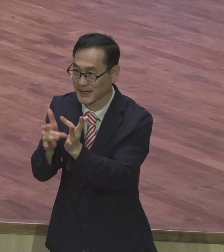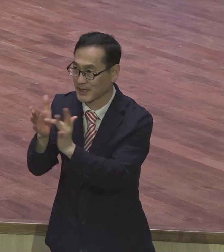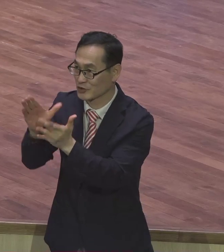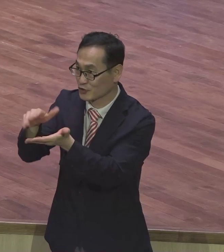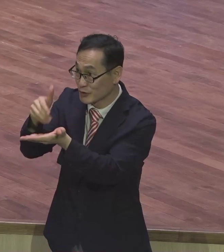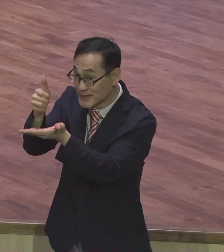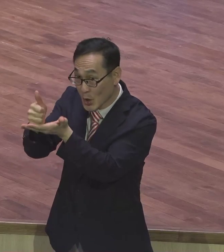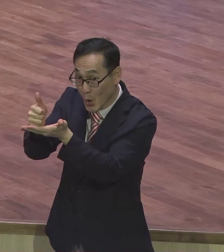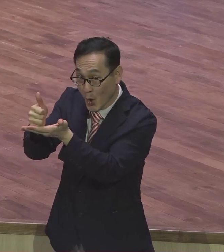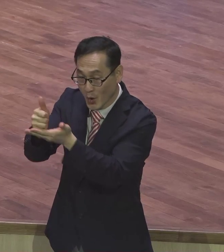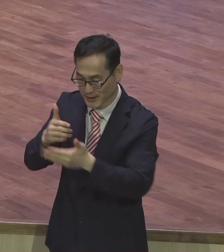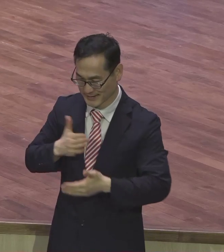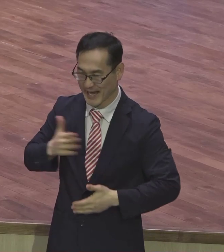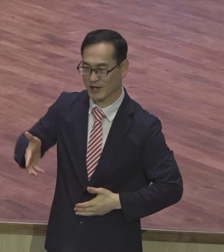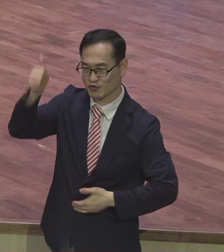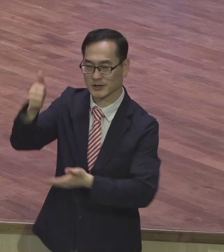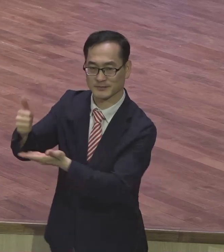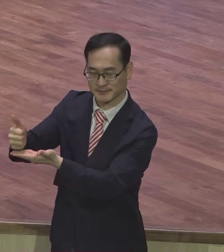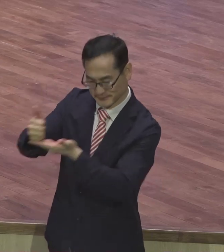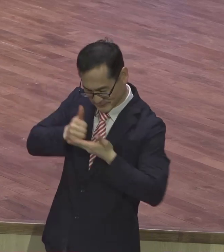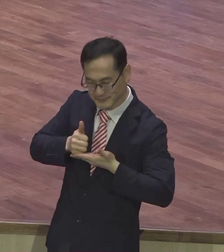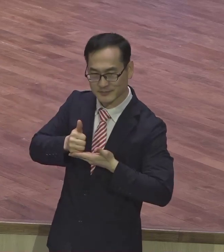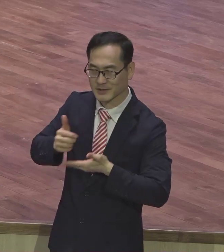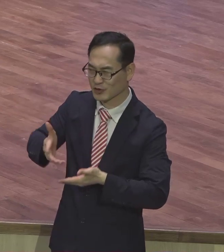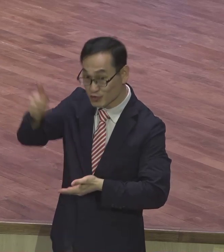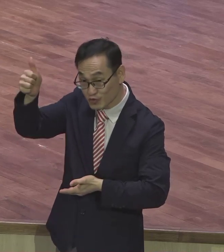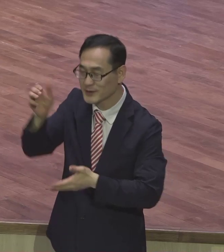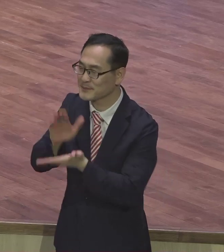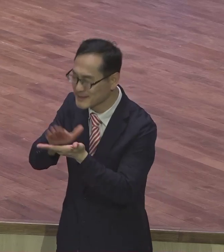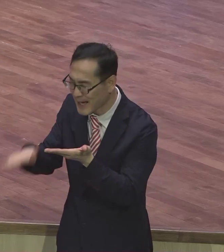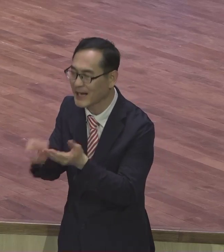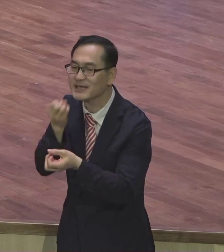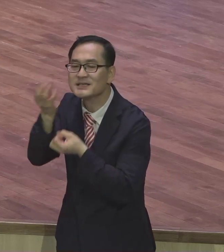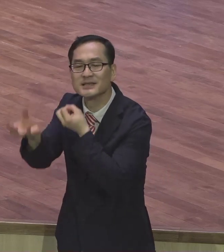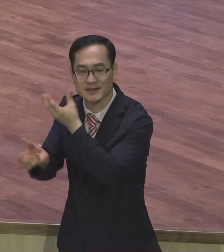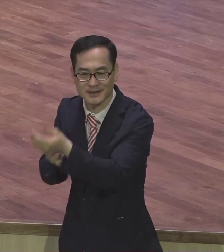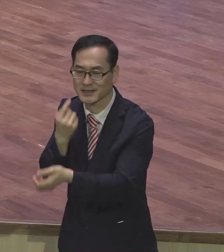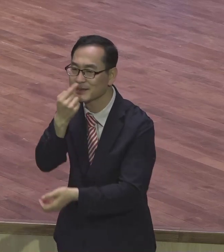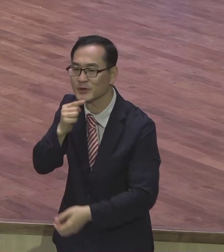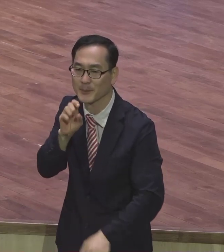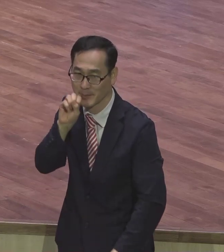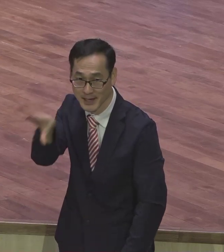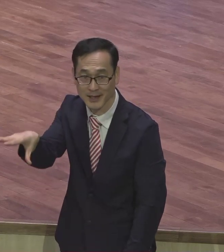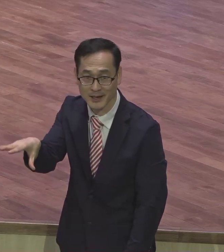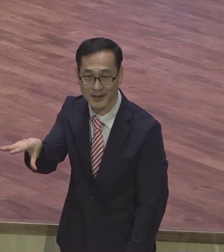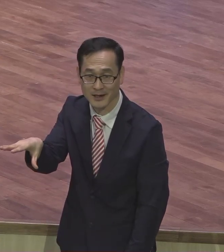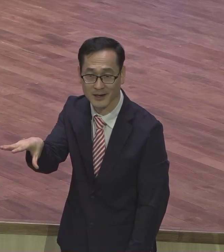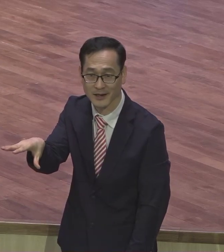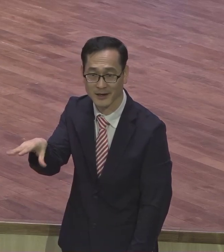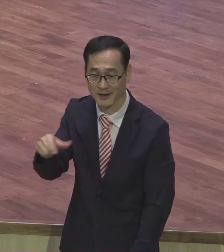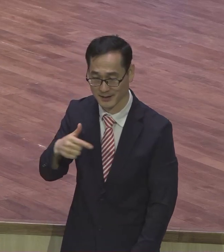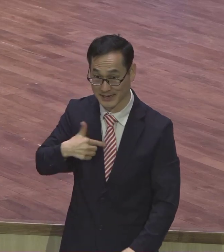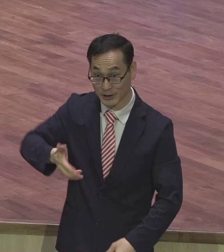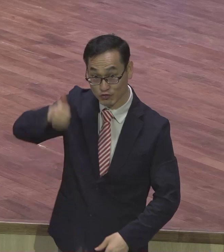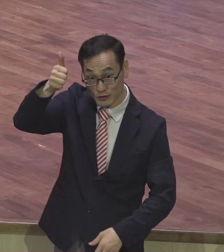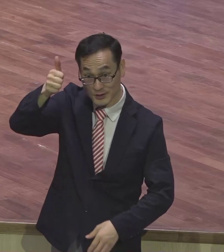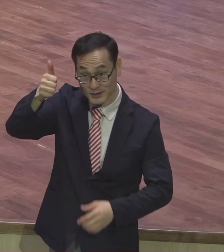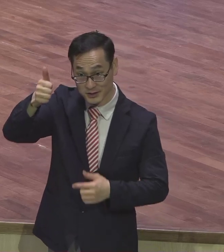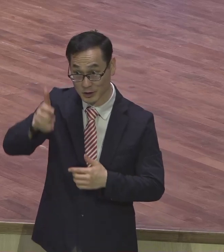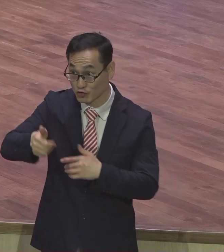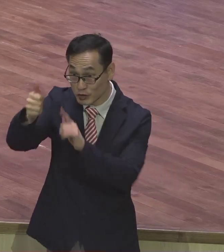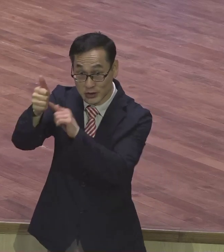그리스도를 주로 신하고 주로 신 이 말은요 인생의 주인을 바꾸라는 거죠 주인을